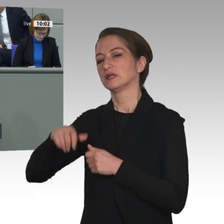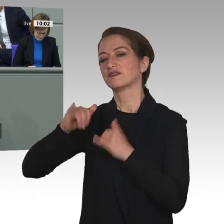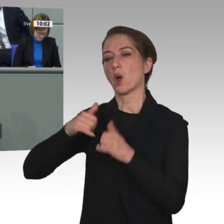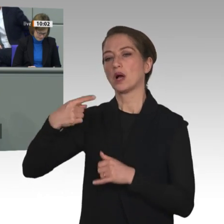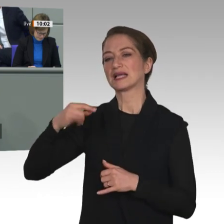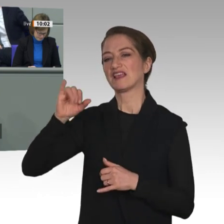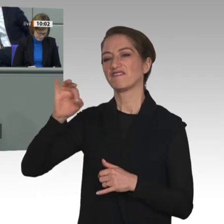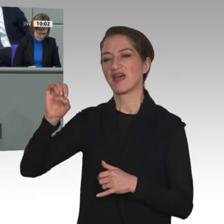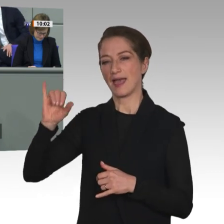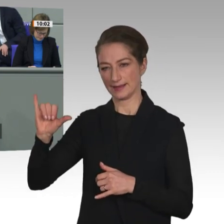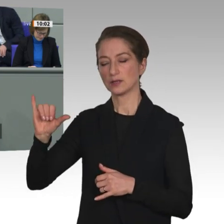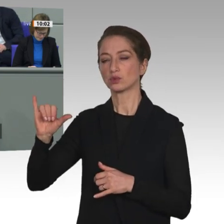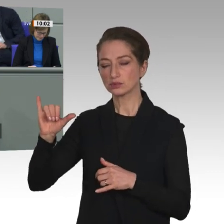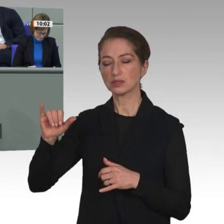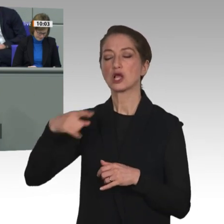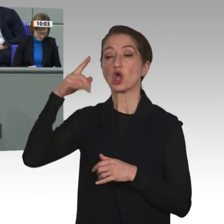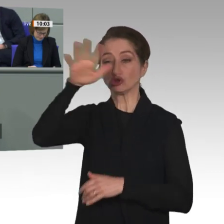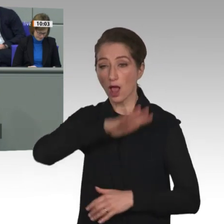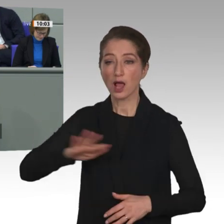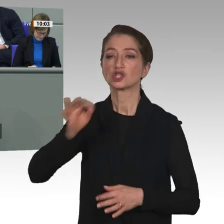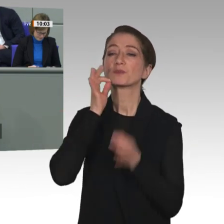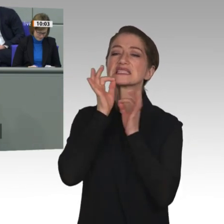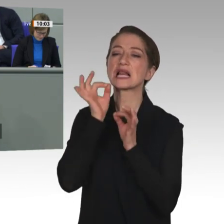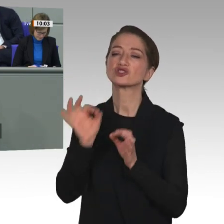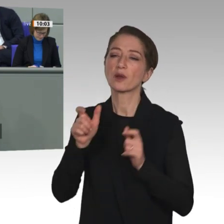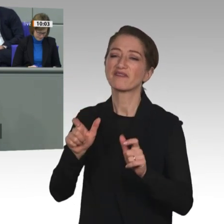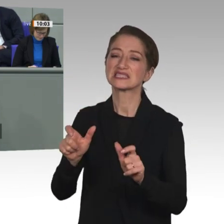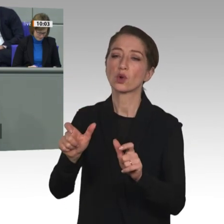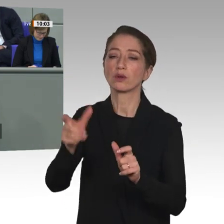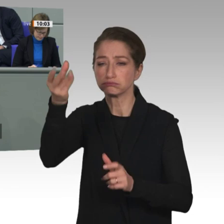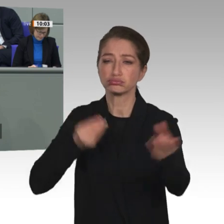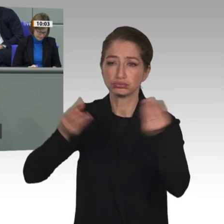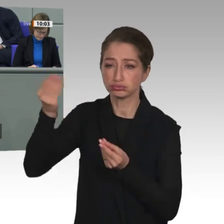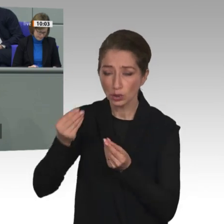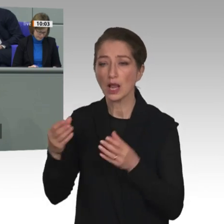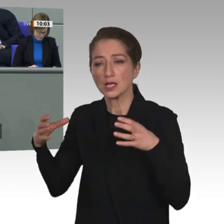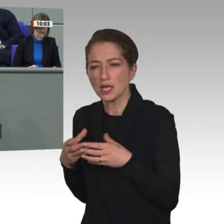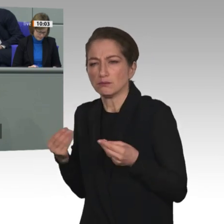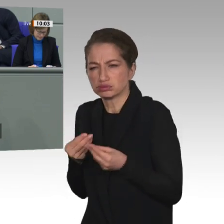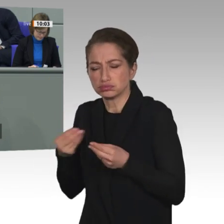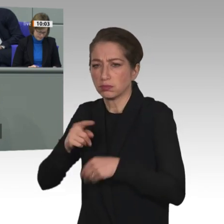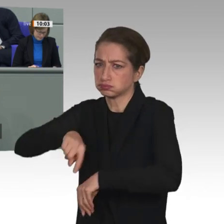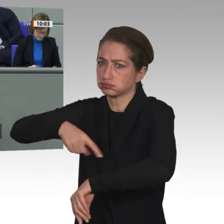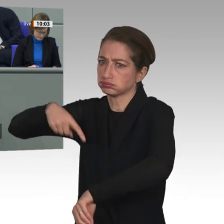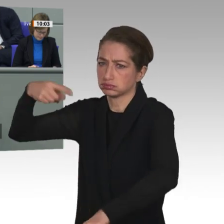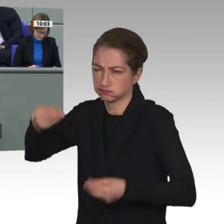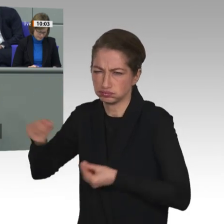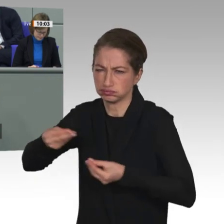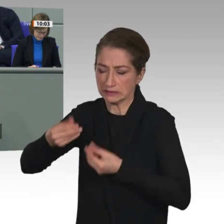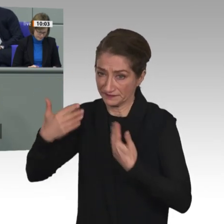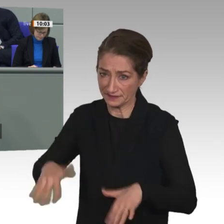Spezialisten der Bundesrepublik Deutschland eingeladen. Wir haben stundenlang miteinander diskutiert und wir